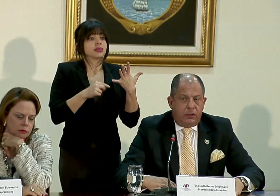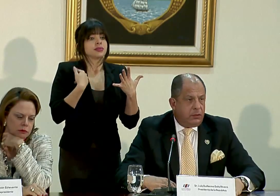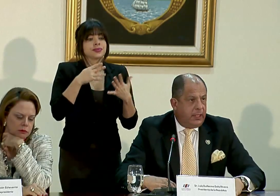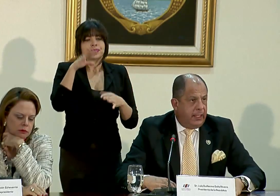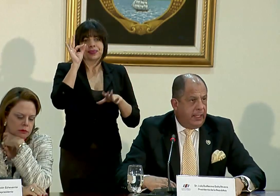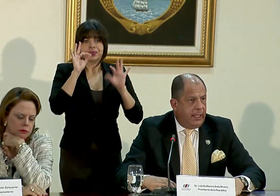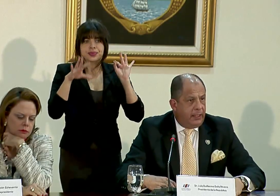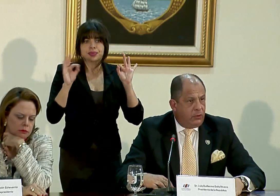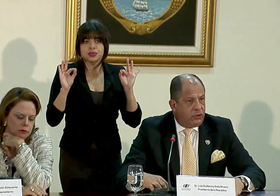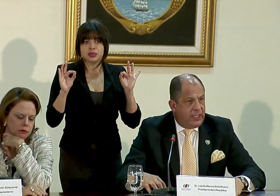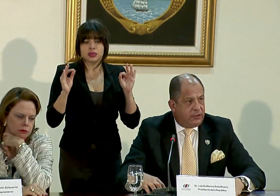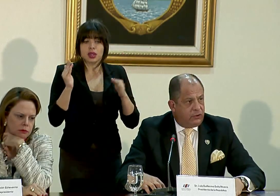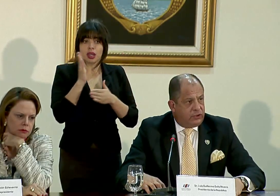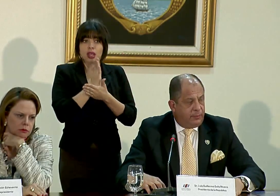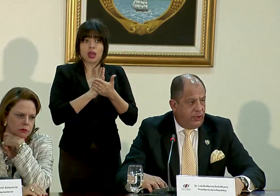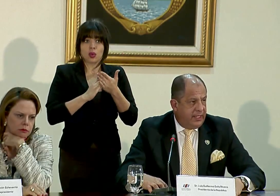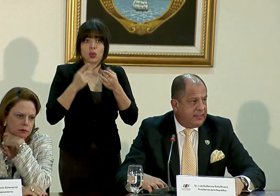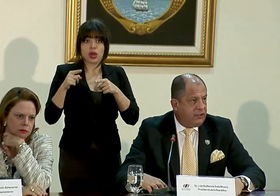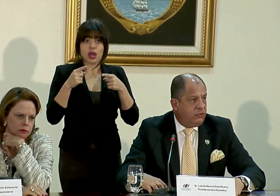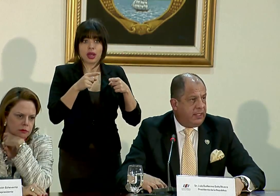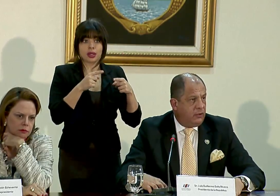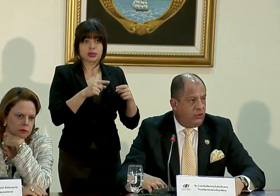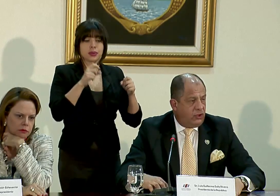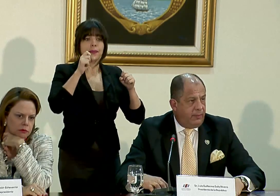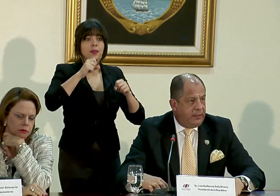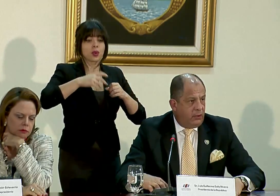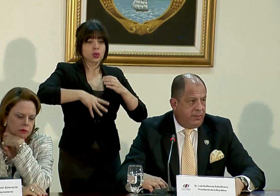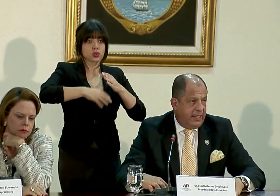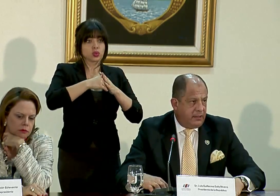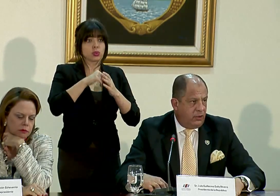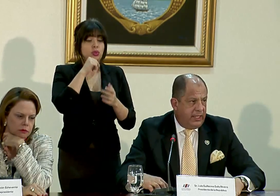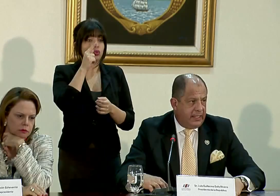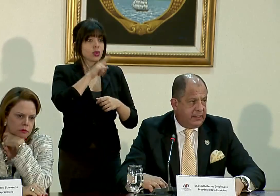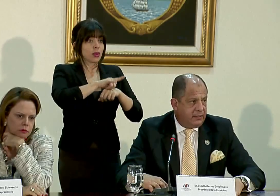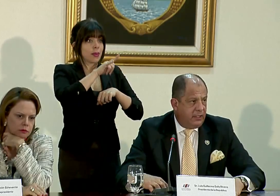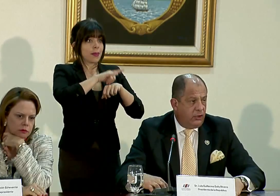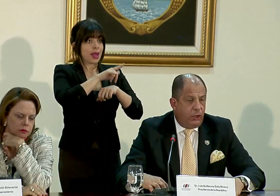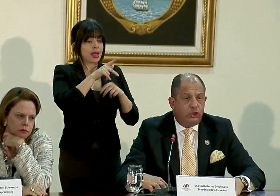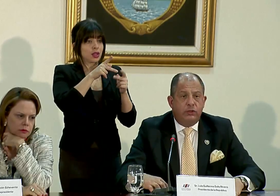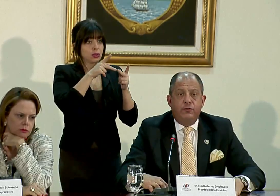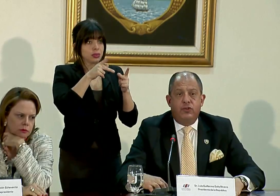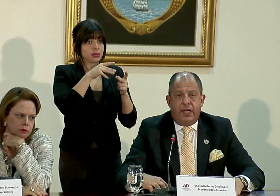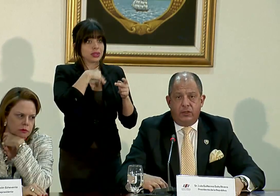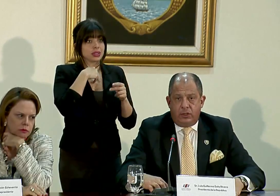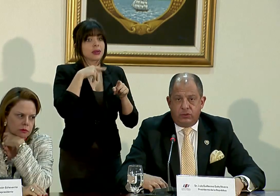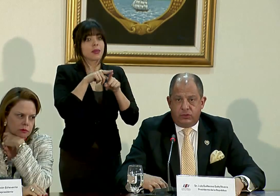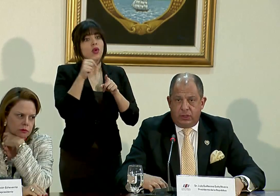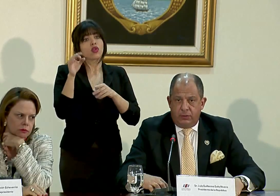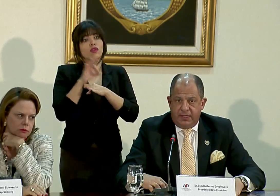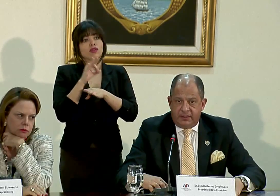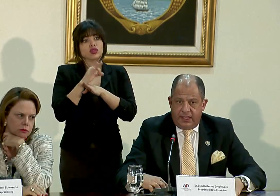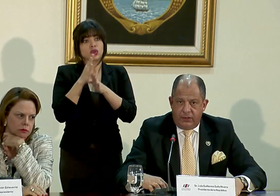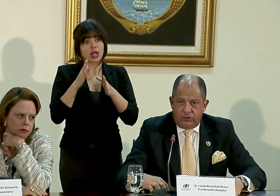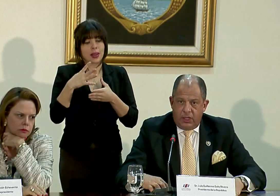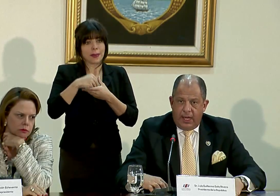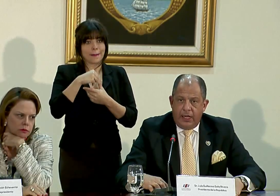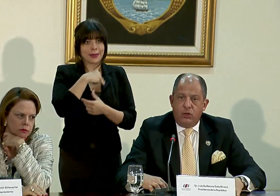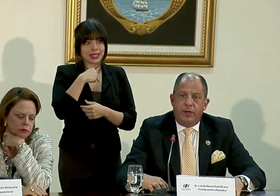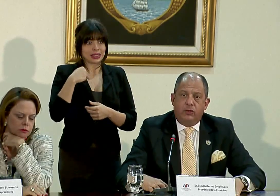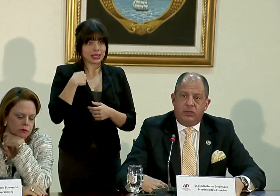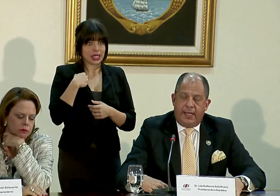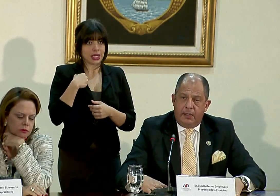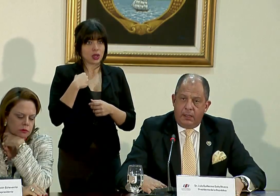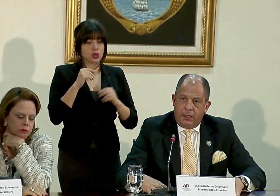detectado que en algunos casos se podrían estar sumando no solamente los viajes de los jerarcas, sino de otros funcionarios de los ministerios